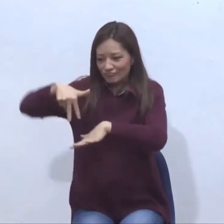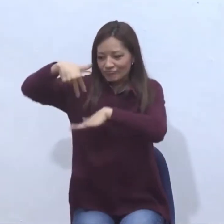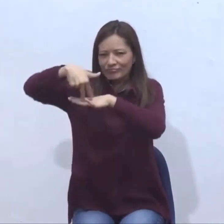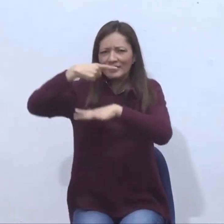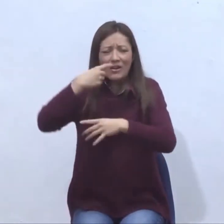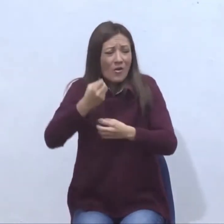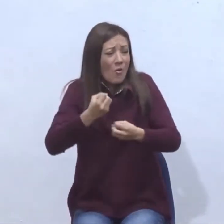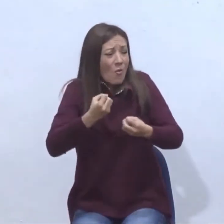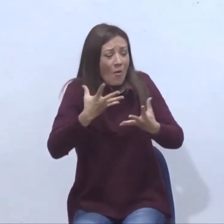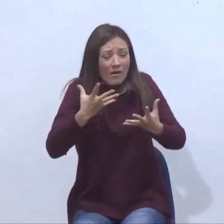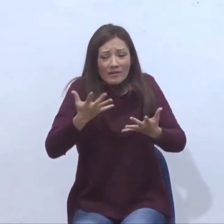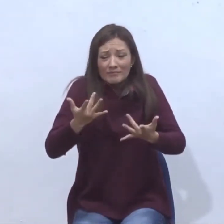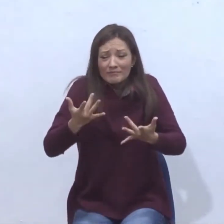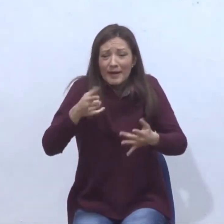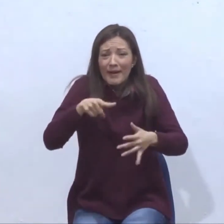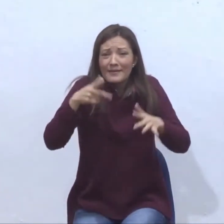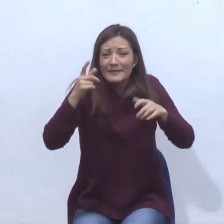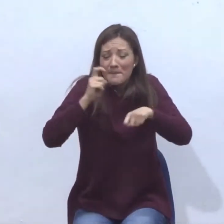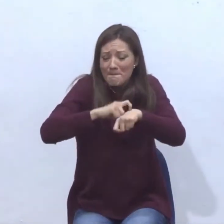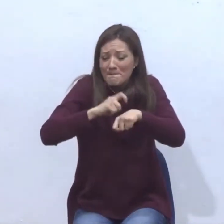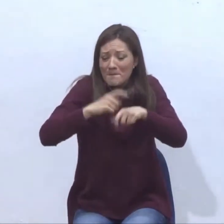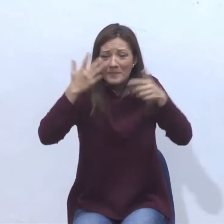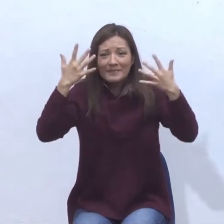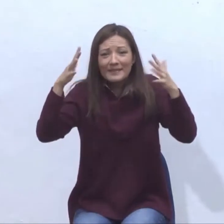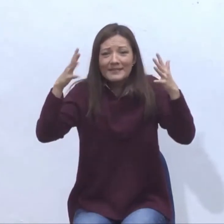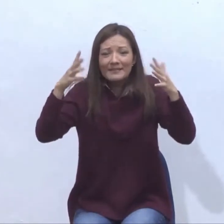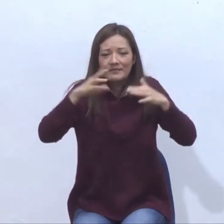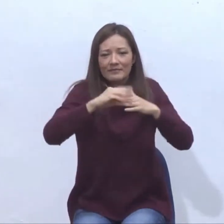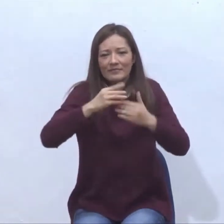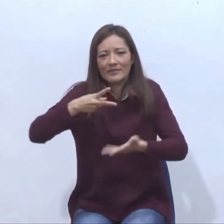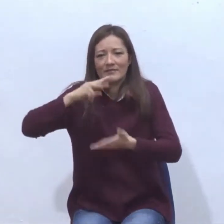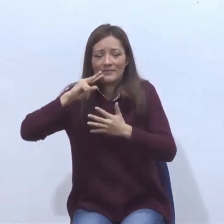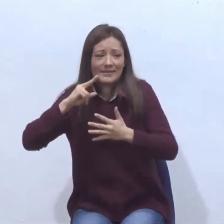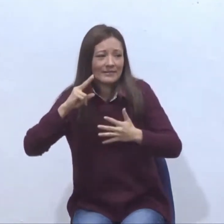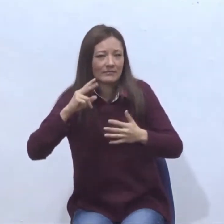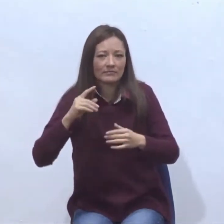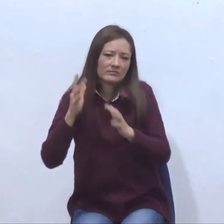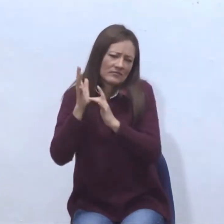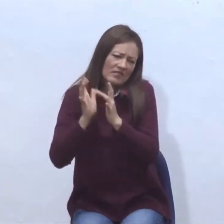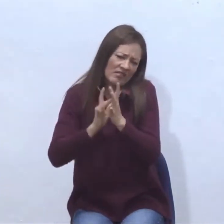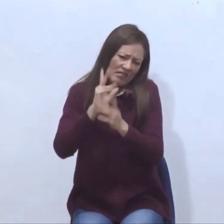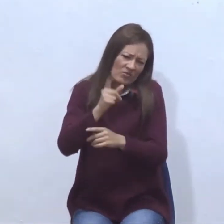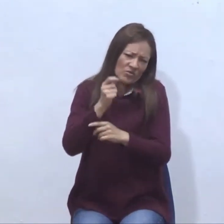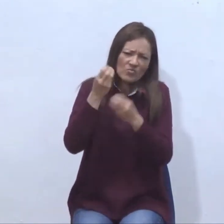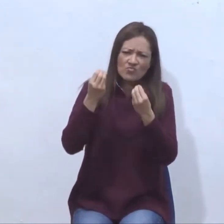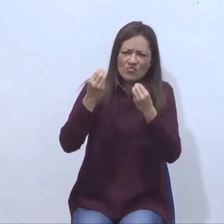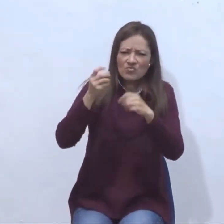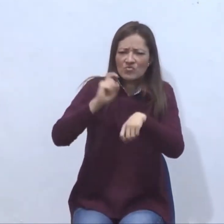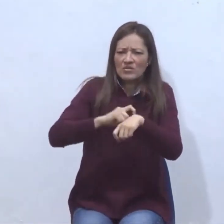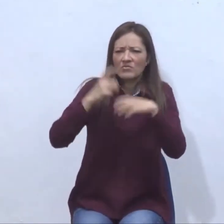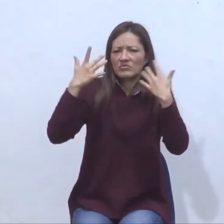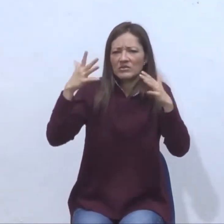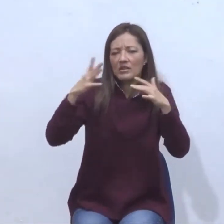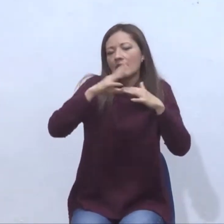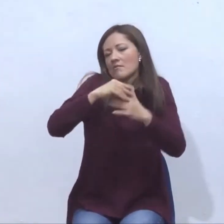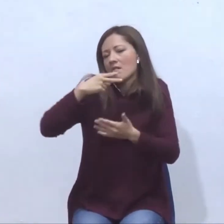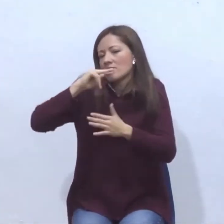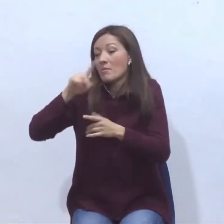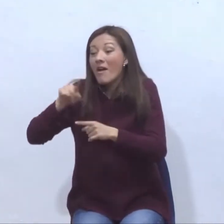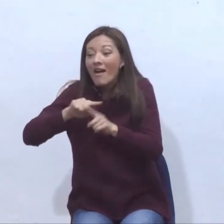momento? ¿Cuánto esperaba celebrar esta Pascua con ustedes? Jesucristo celebró muchas Pascuas, pero esa era